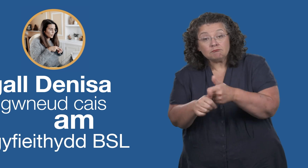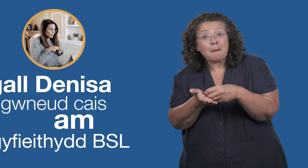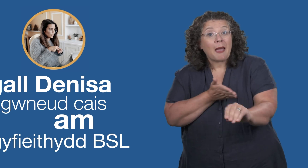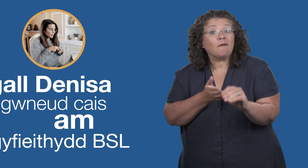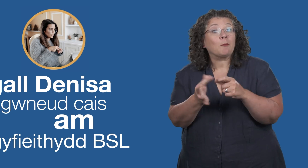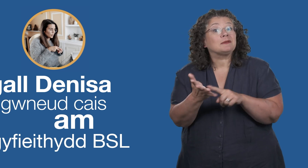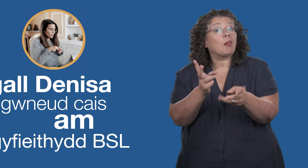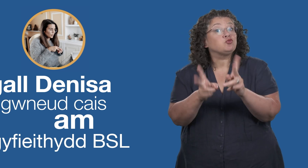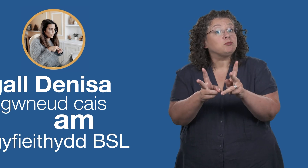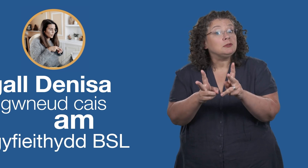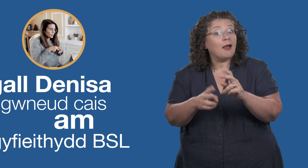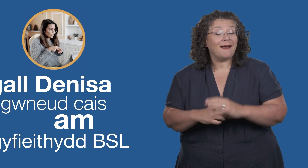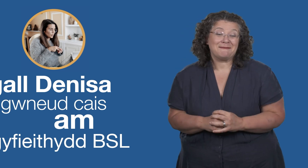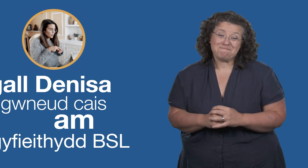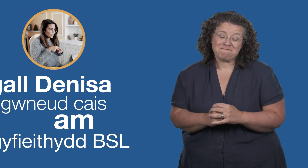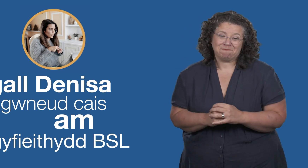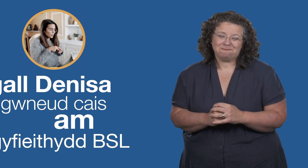Cronfa am gymorth gyda chost cyfieithydd